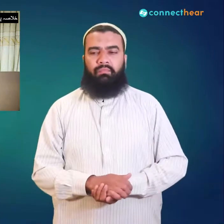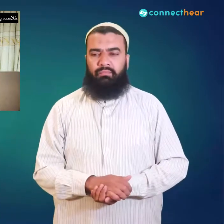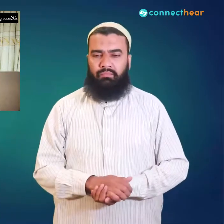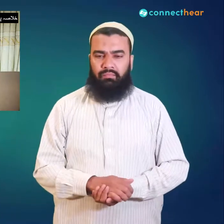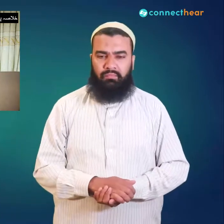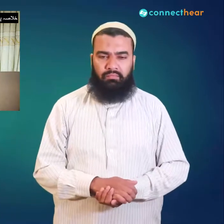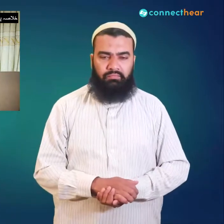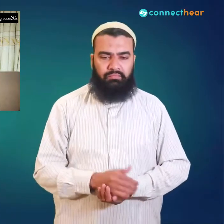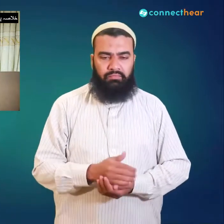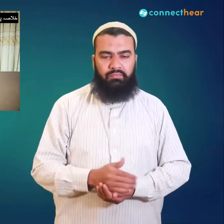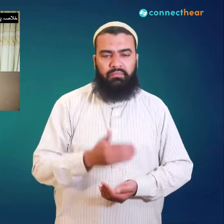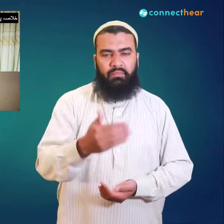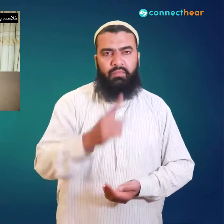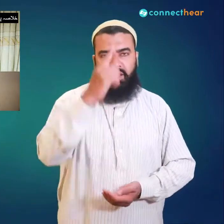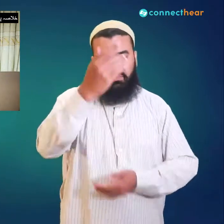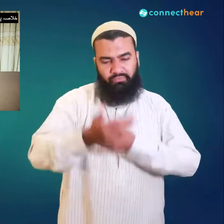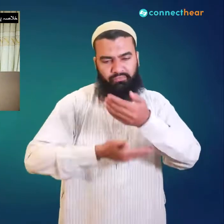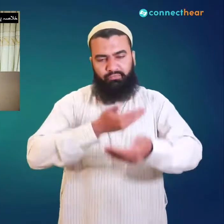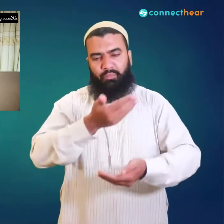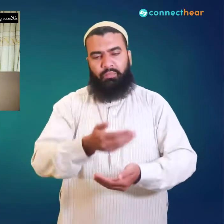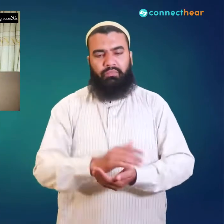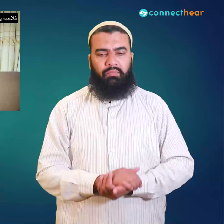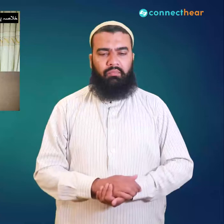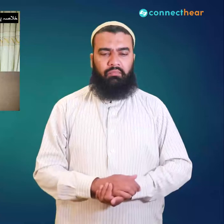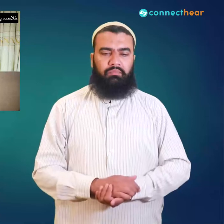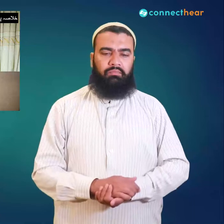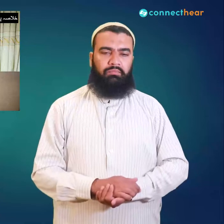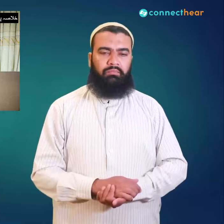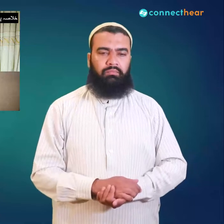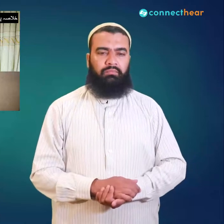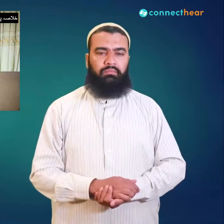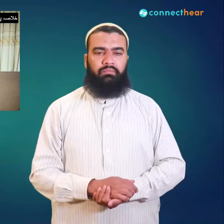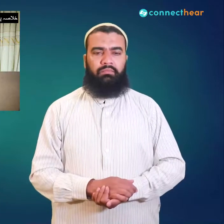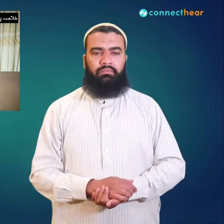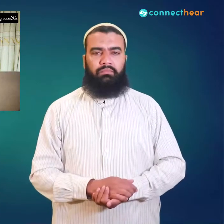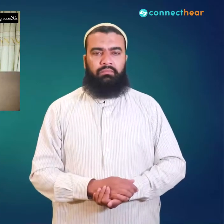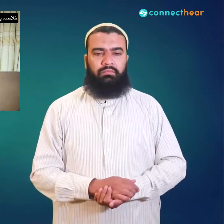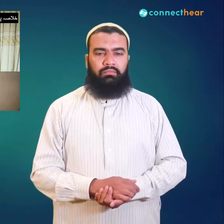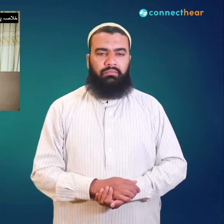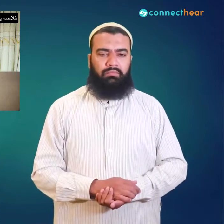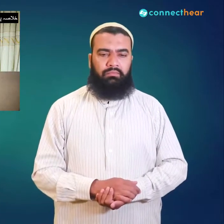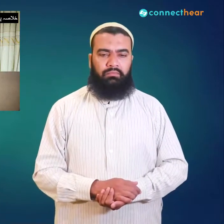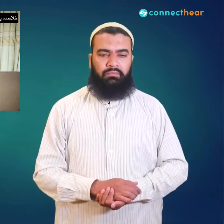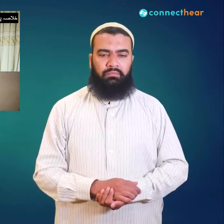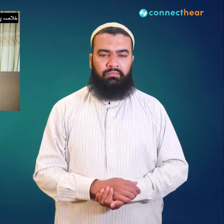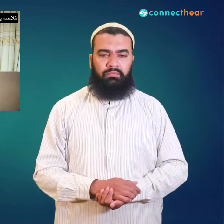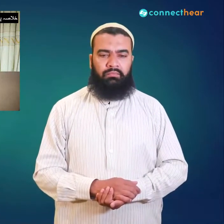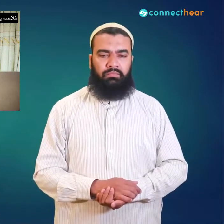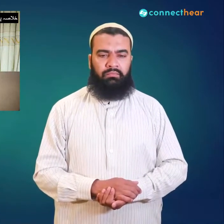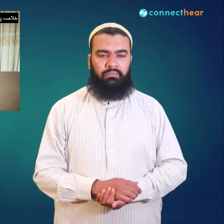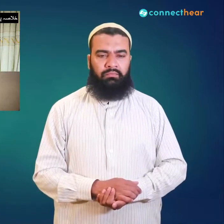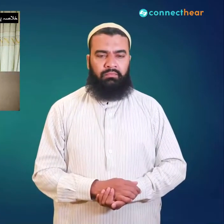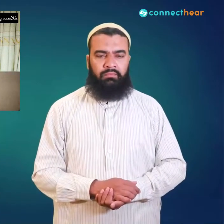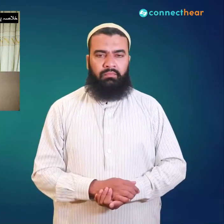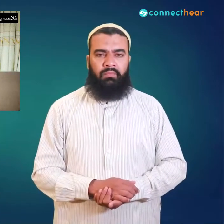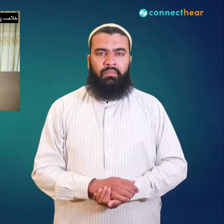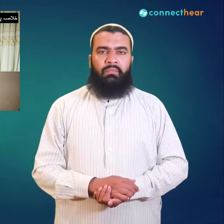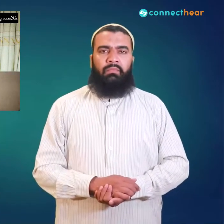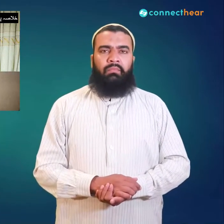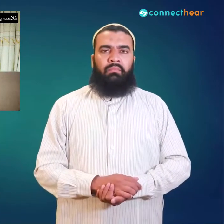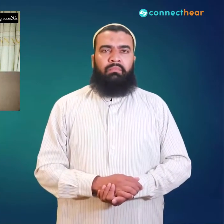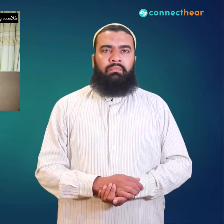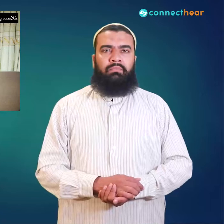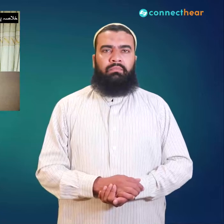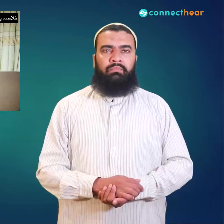آیت نمبر 36، ان عدت الشہور عند اللہ 12 شہرا فی کتاب اللہ